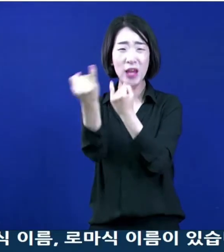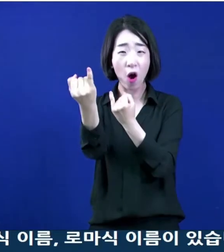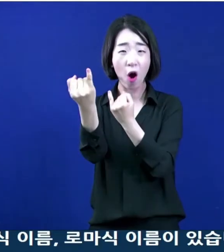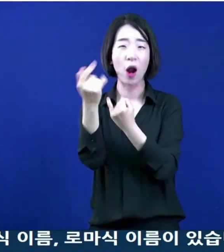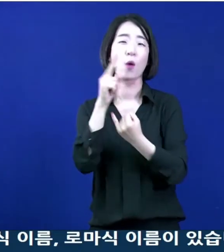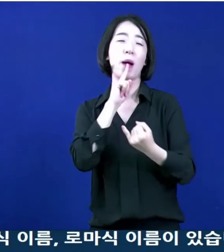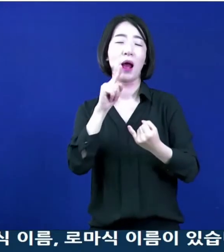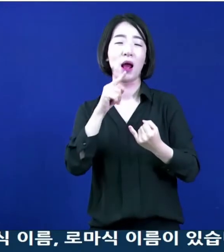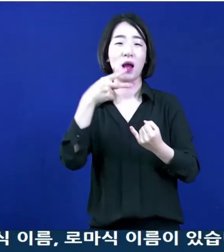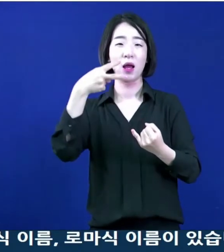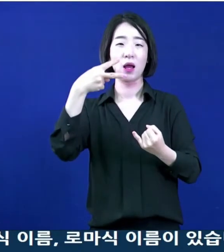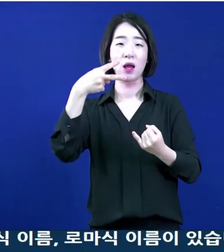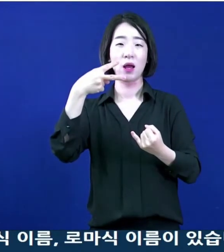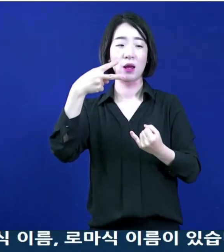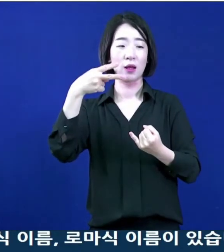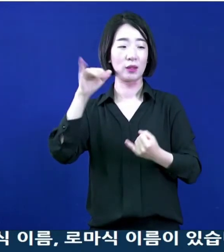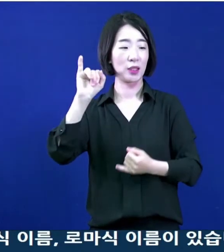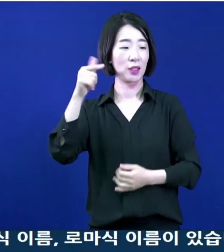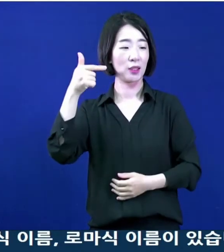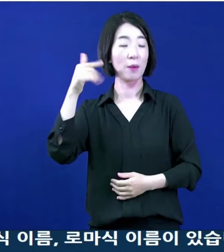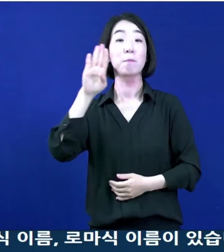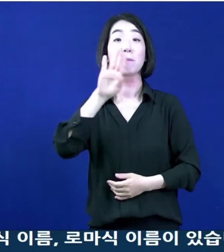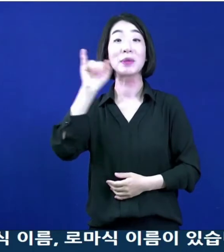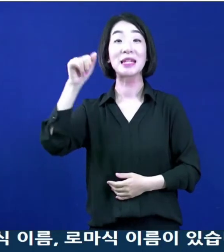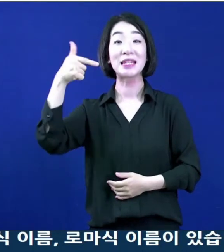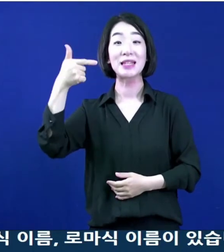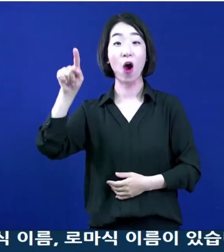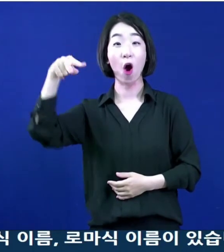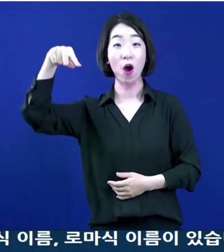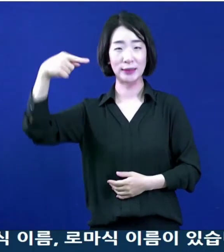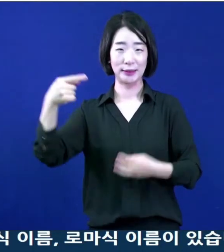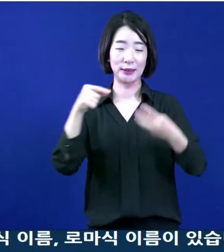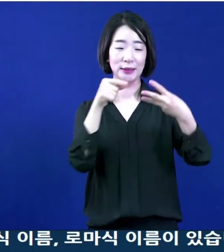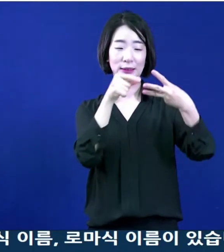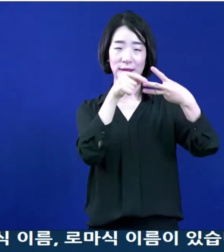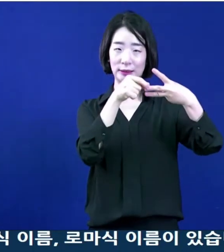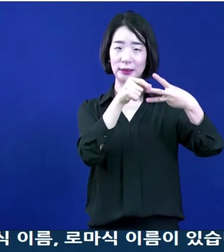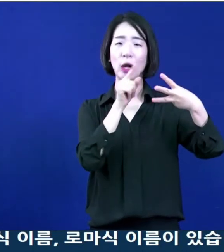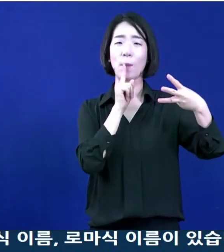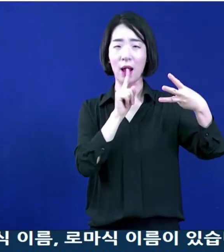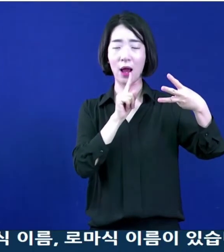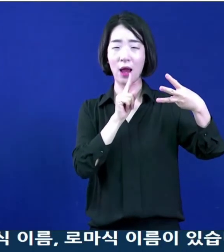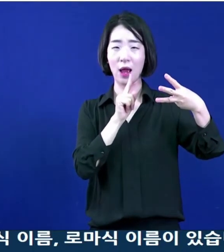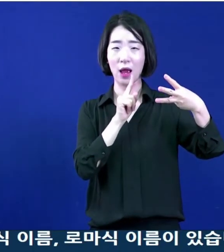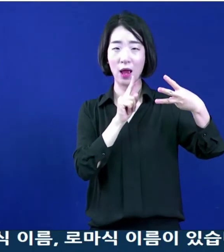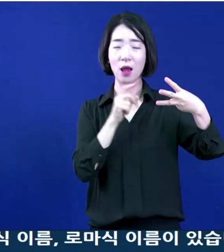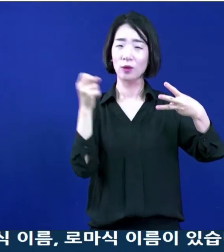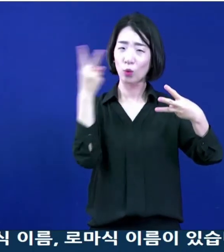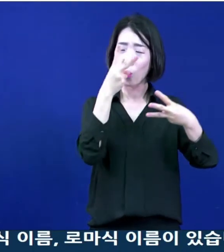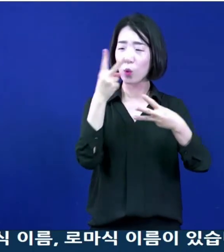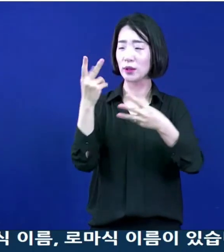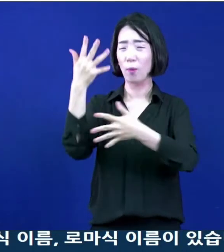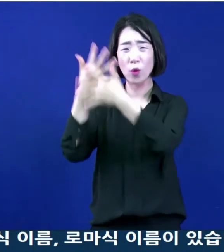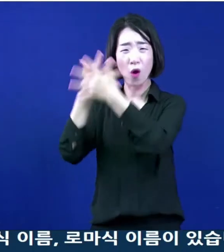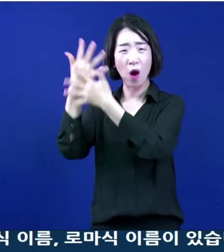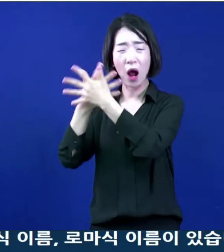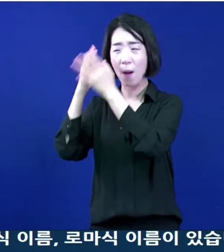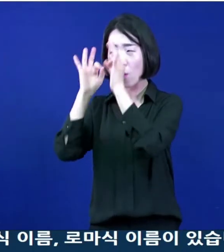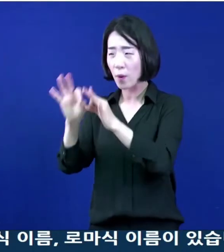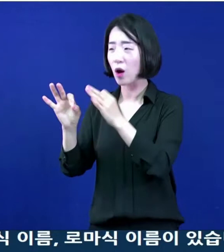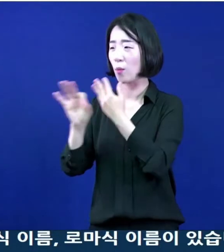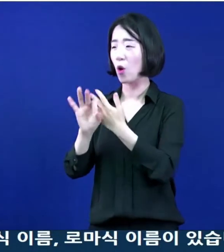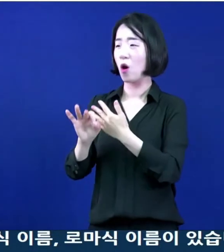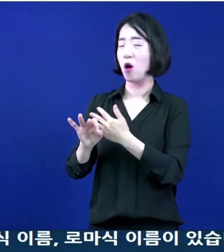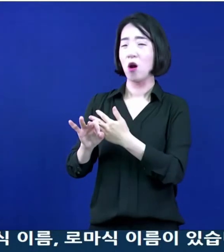여신이냐면, 이게 여전사, 이것도 요즘에 와서 굉장히 이렇게 막 영화 등지에서 여자들이 막 싸움도 잘하고 힘도